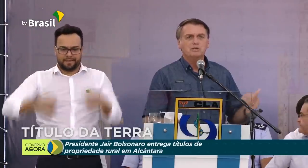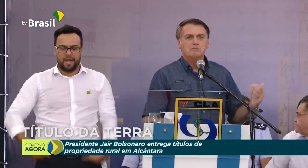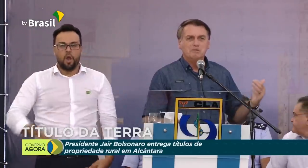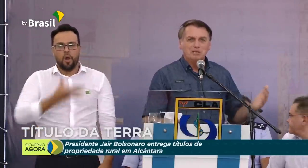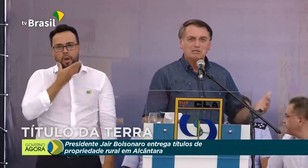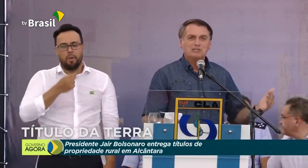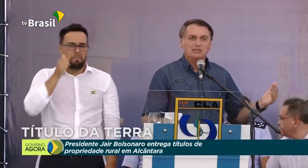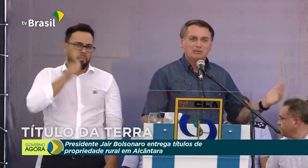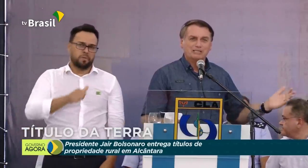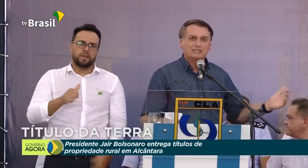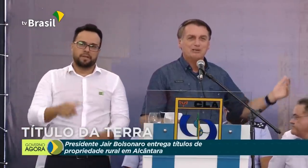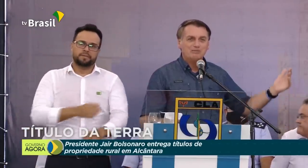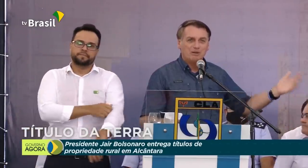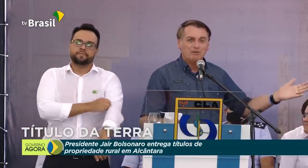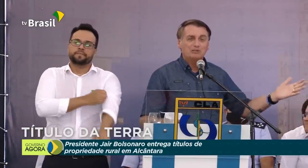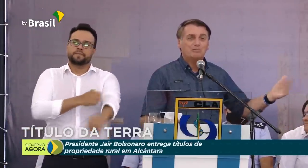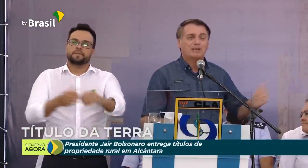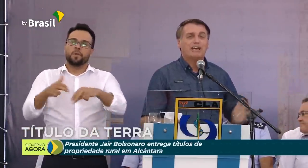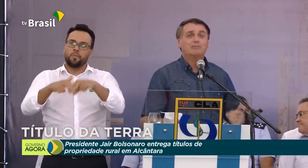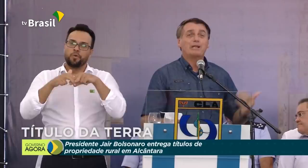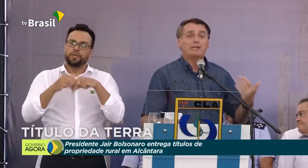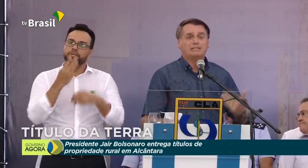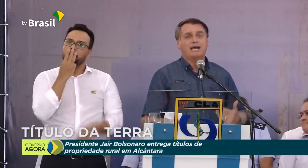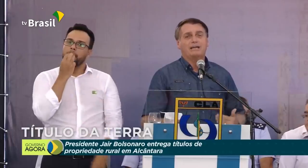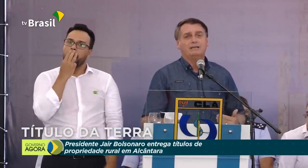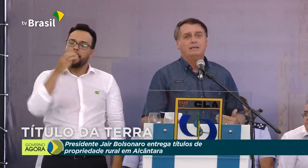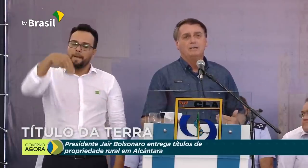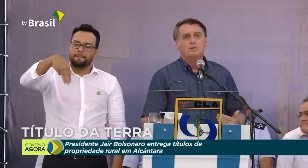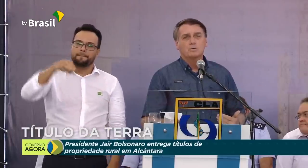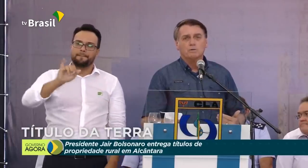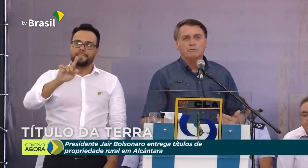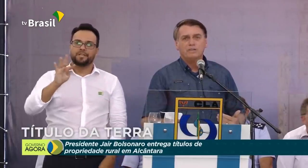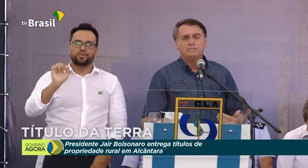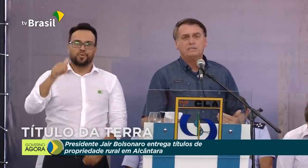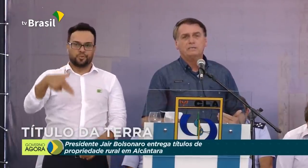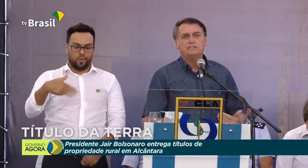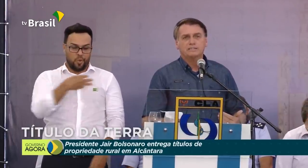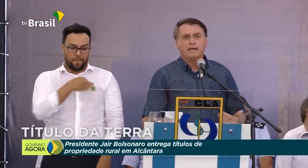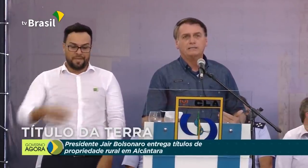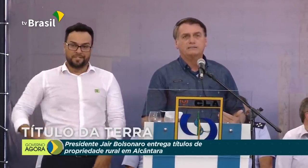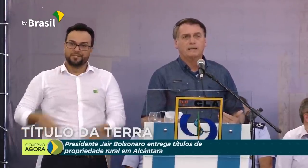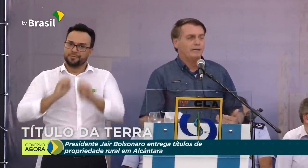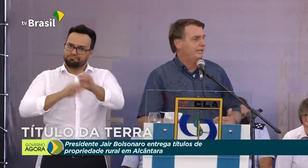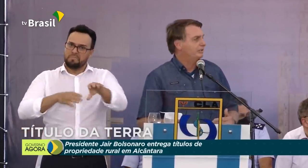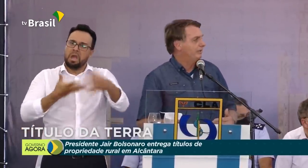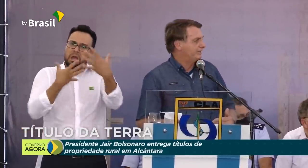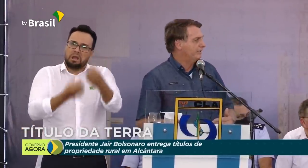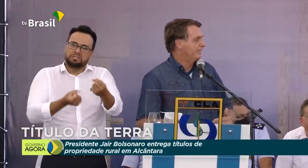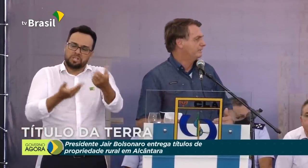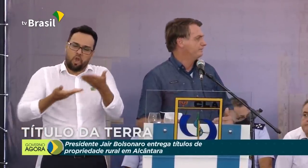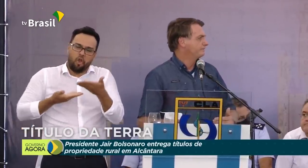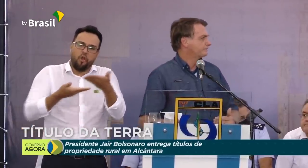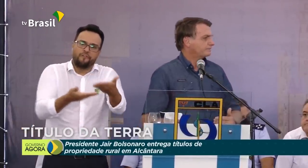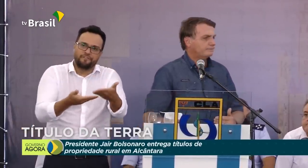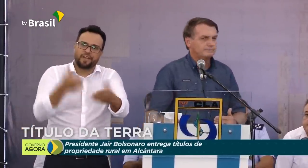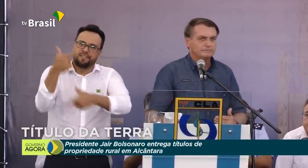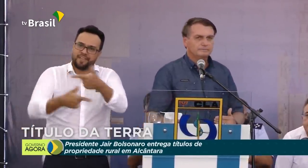Milton, ministro da Educação, meu muito obrigado por aceitar o convite e estar trabalhando entre nós.